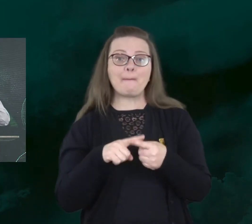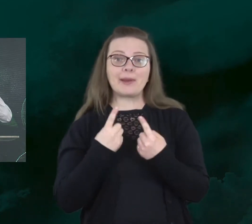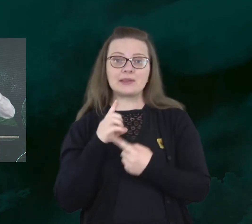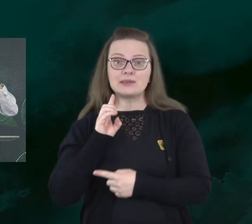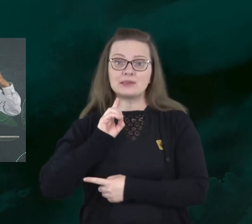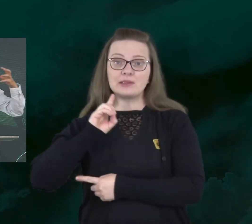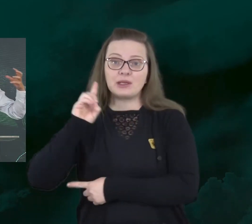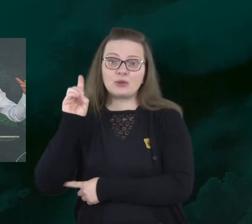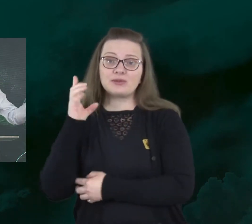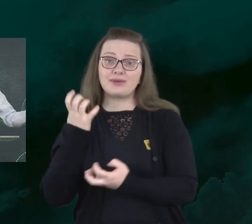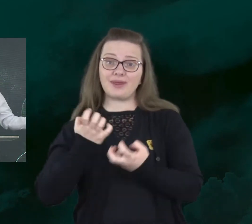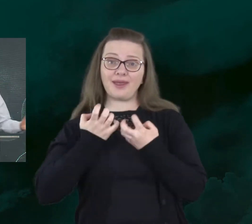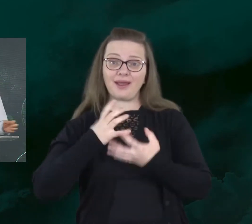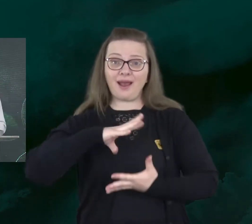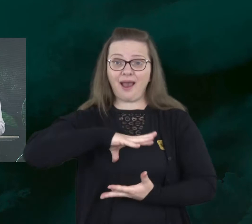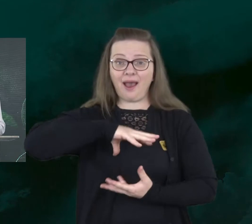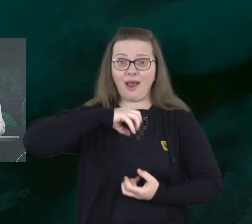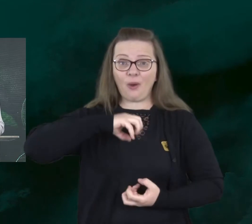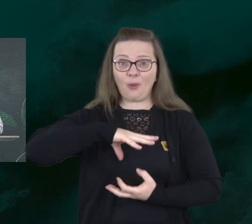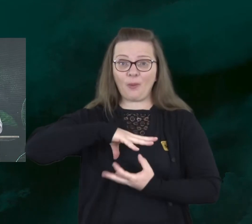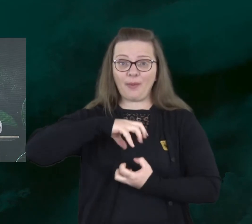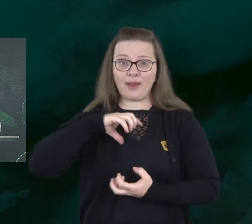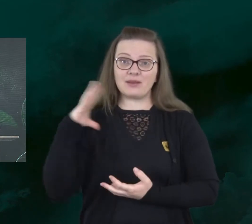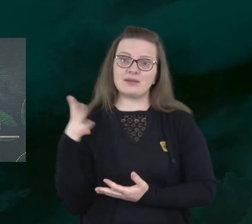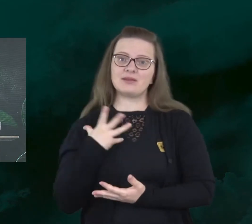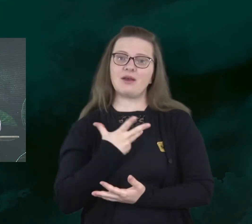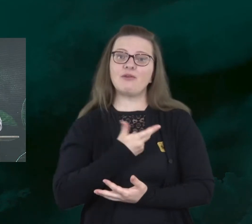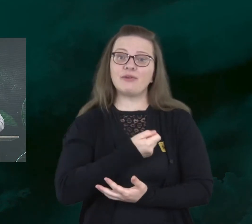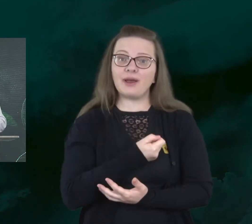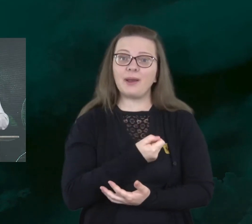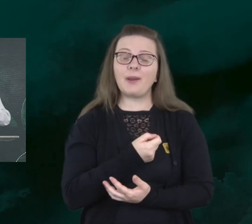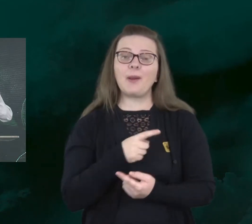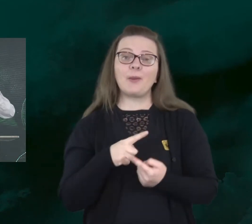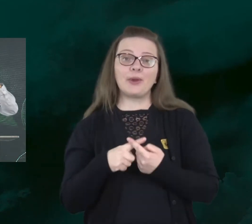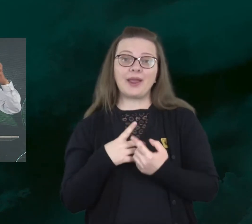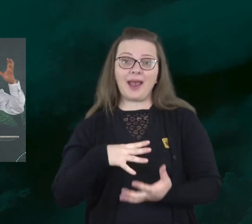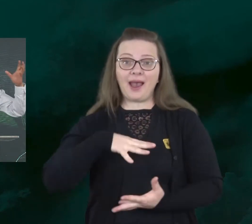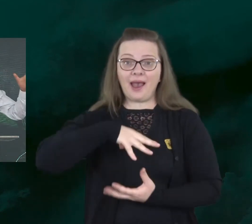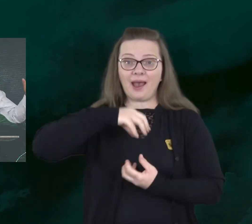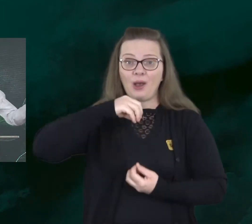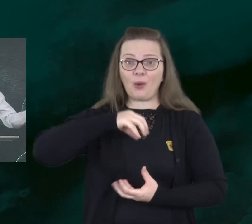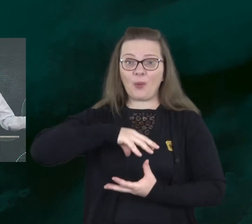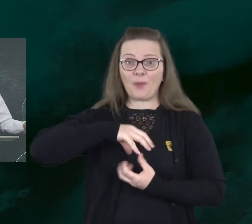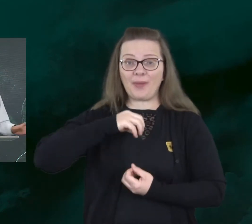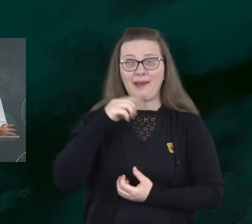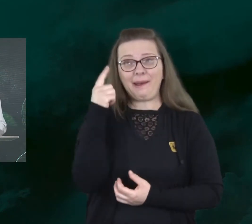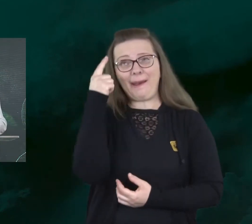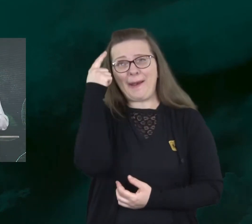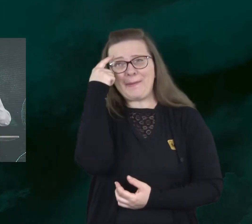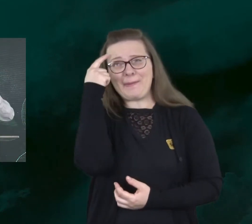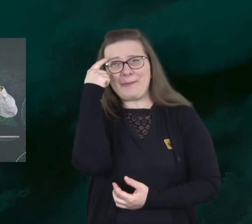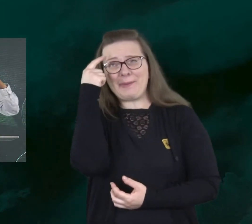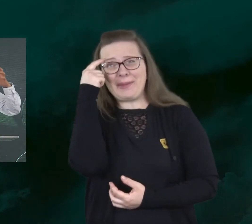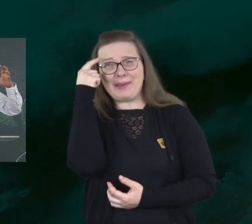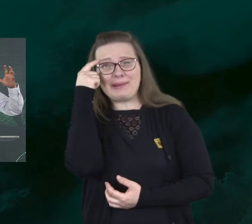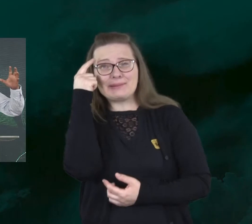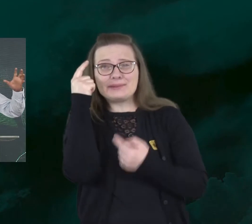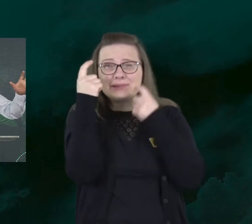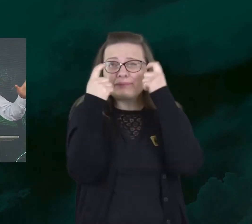sua alma está desconectada de Deus. A sua mente ainda está muito solta,